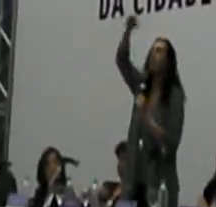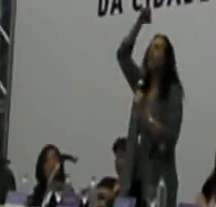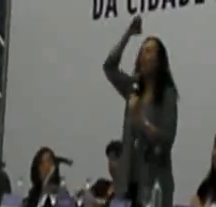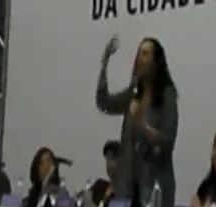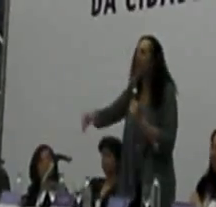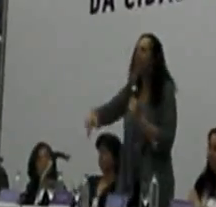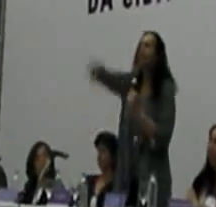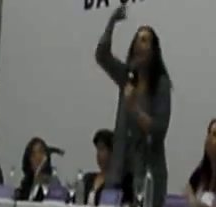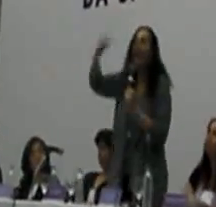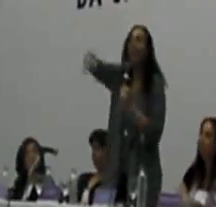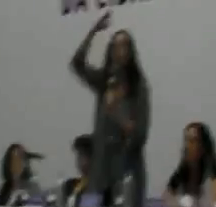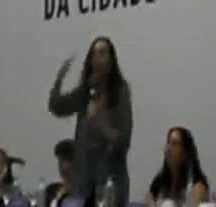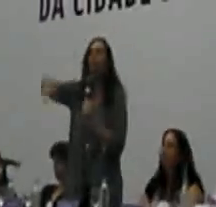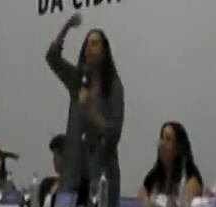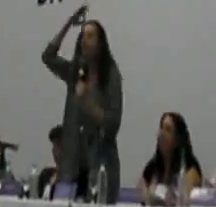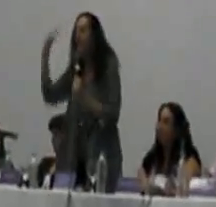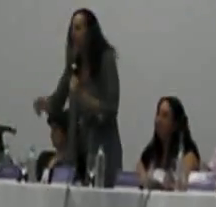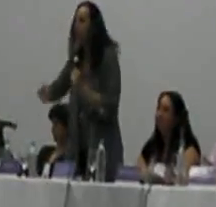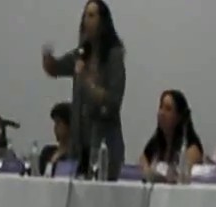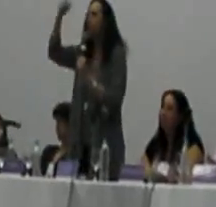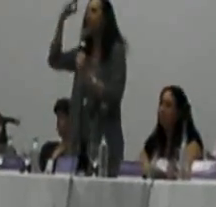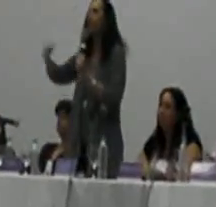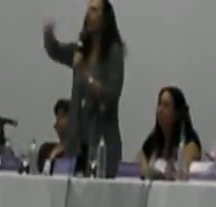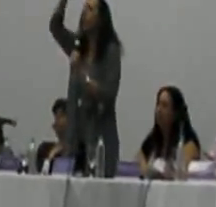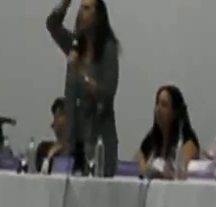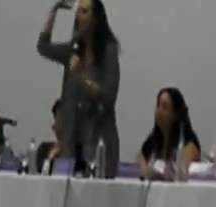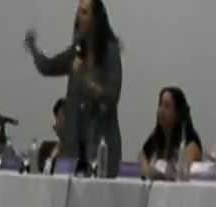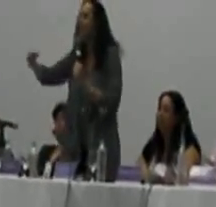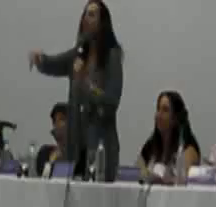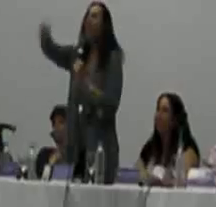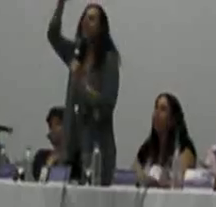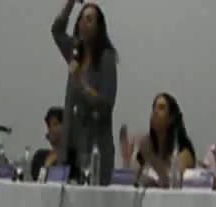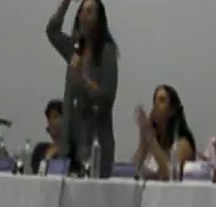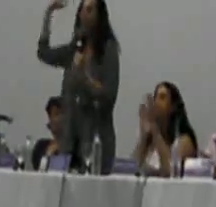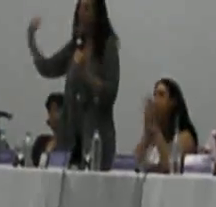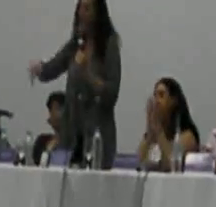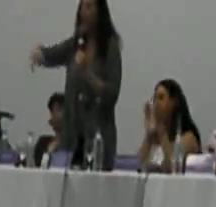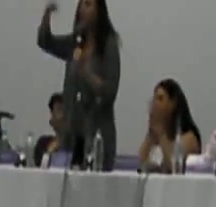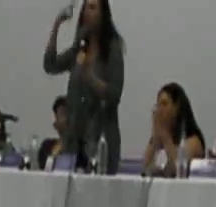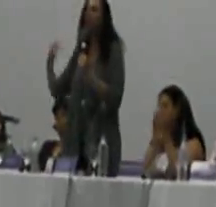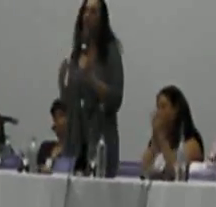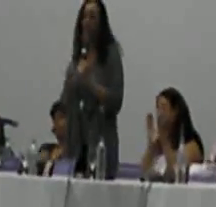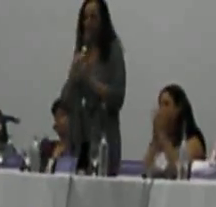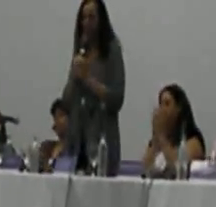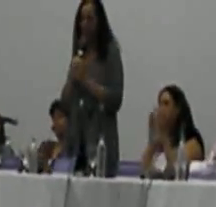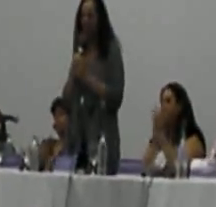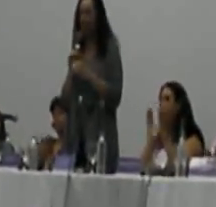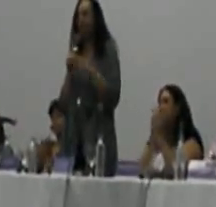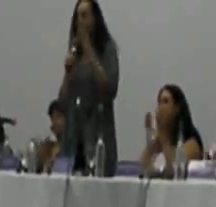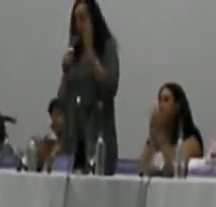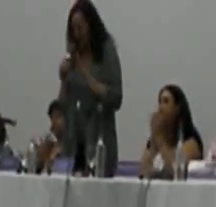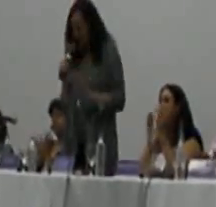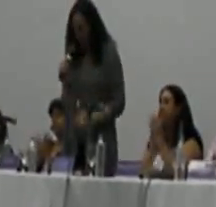queremos qualificação em todos os níveis, para que as mulheres tenham comando, tenham projeção em todas as